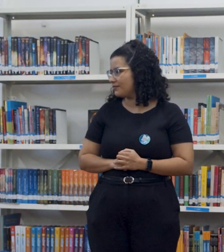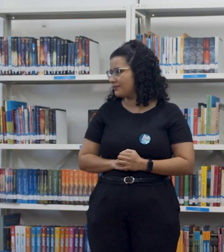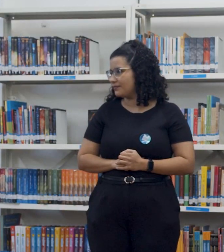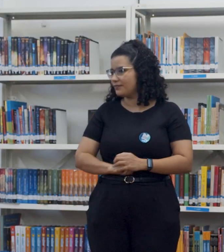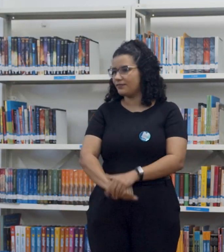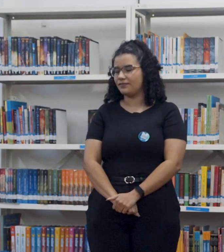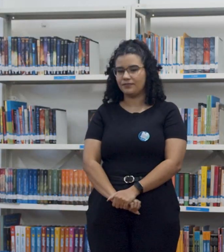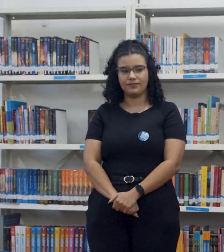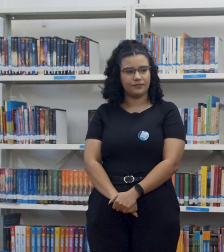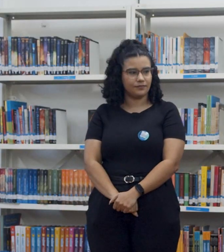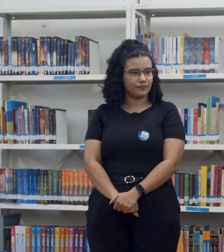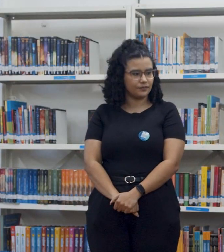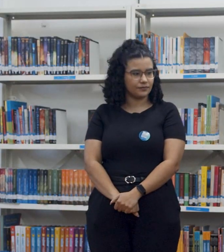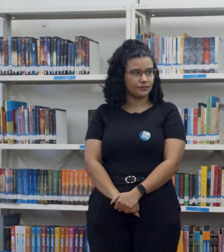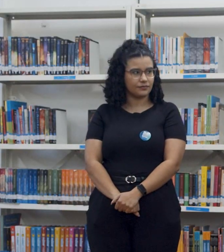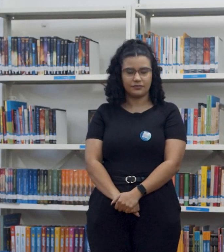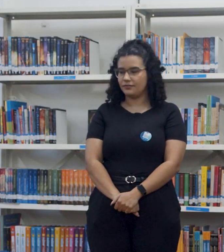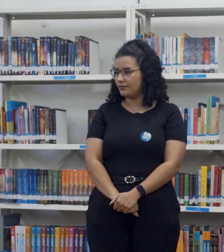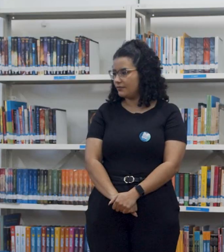A jovem volta com o livreto.